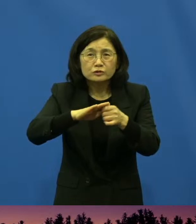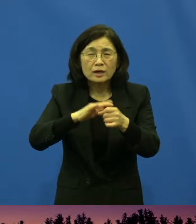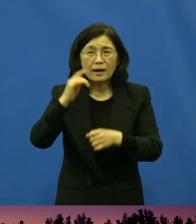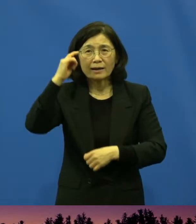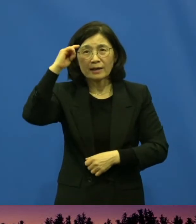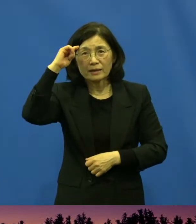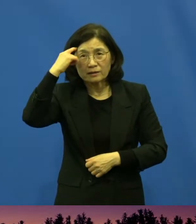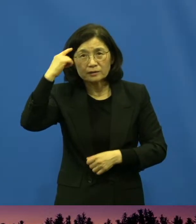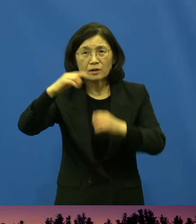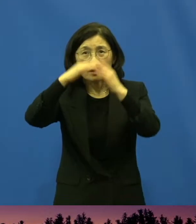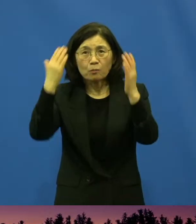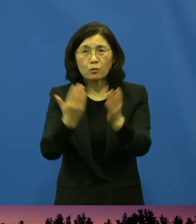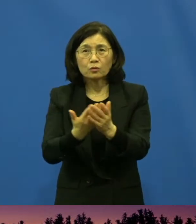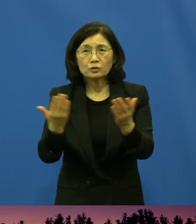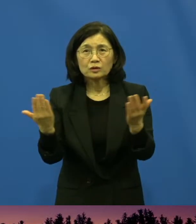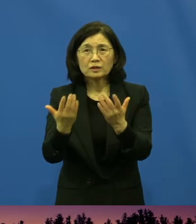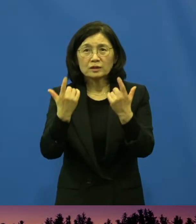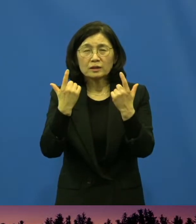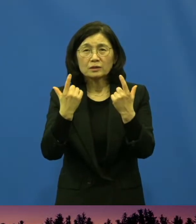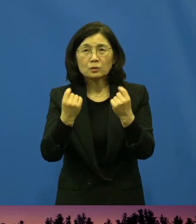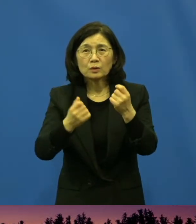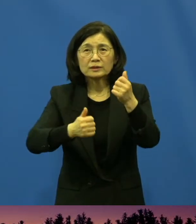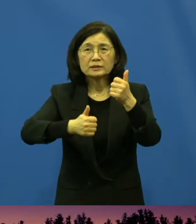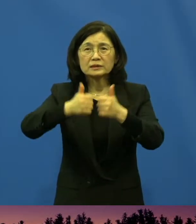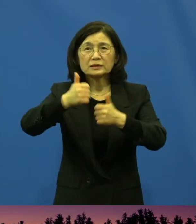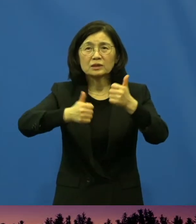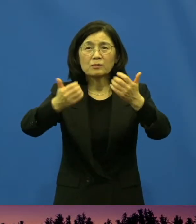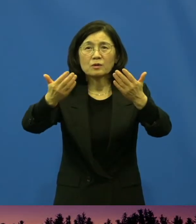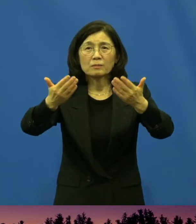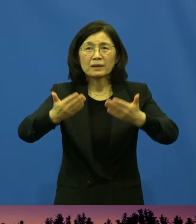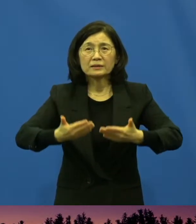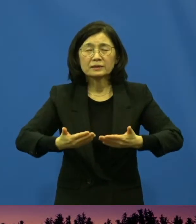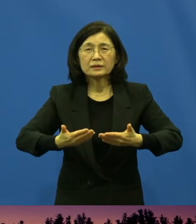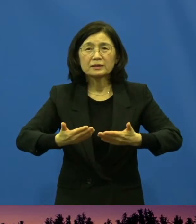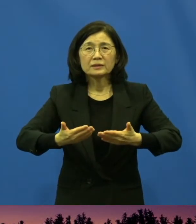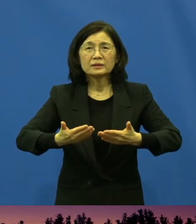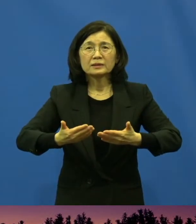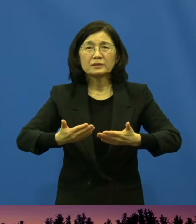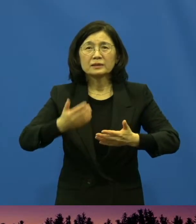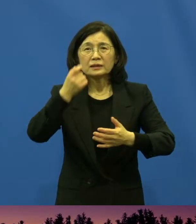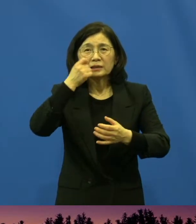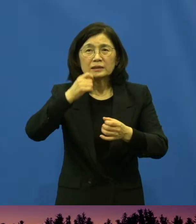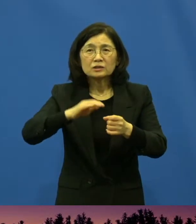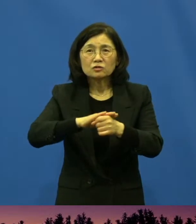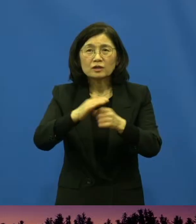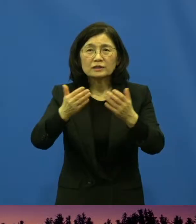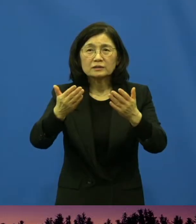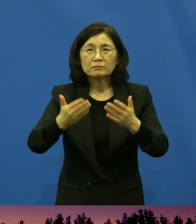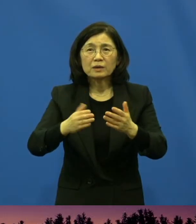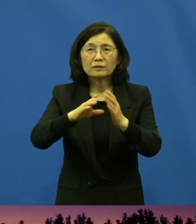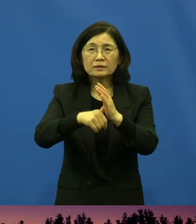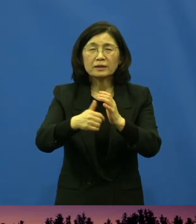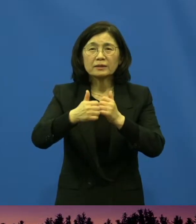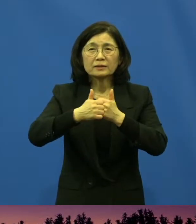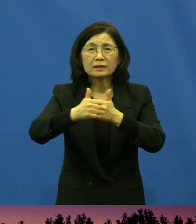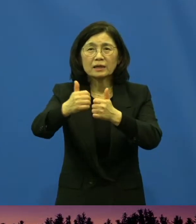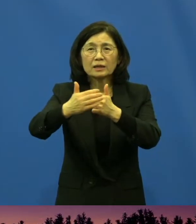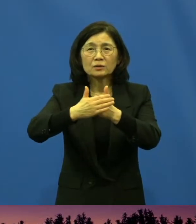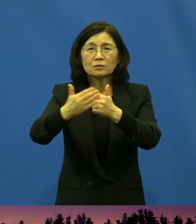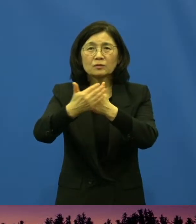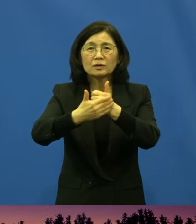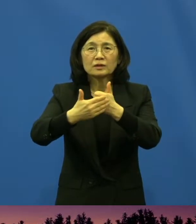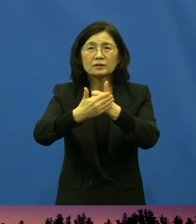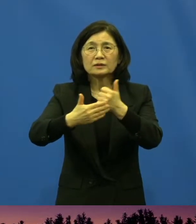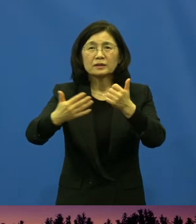모든 일에 우리와 똑같이 시험을 받으시노라도 죄는 없으시다. 그러므로 우리를 긍휼하심을 따라 긍휼하심을 받고 때를 따라 돕는 은혜를 얻기 위하여 은혜의 보좌